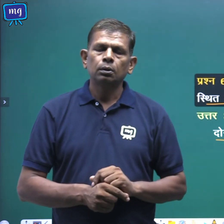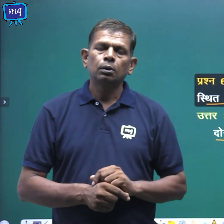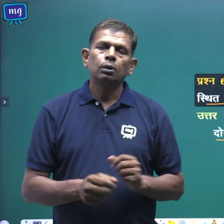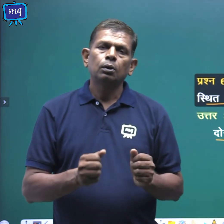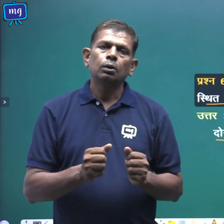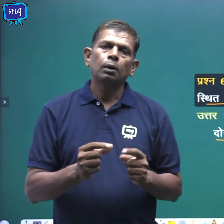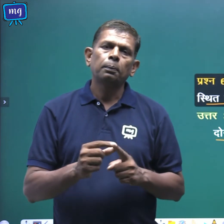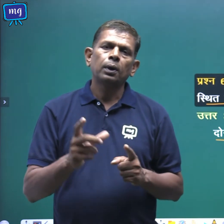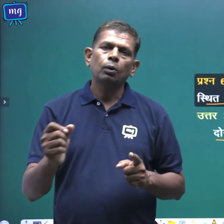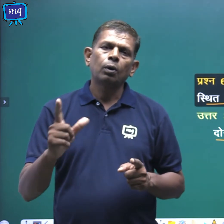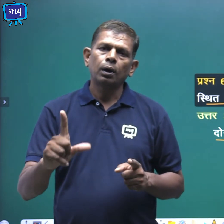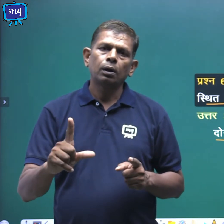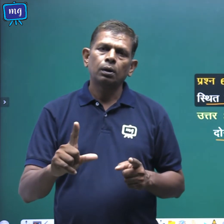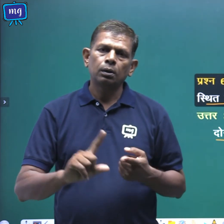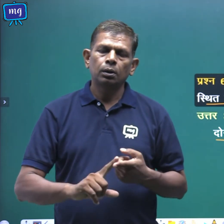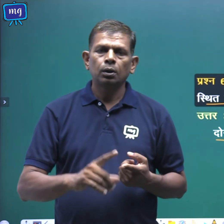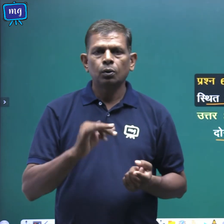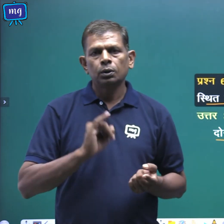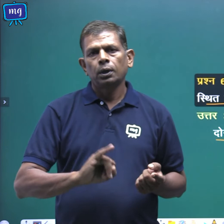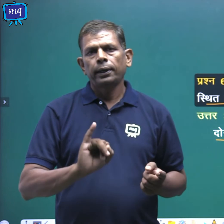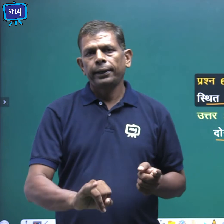ध्रुव होते हैं।